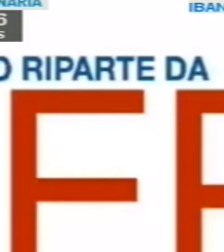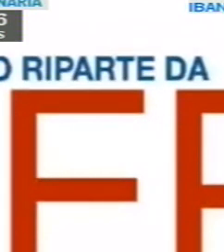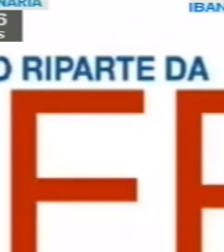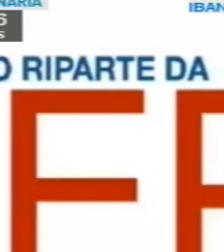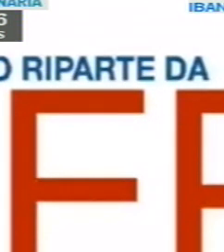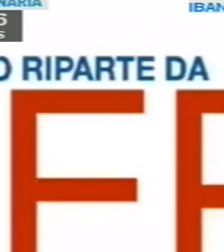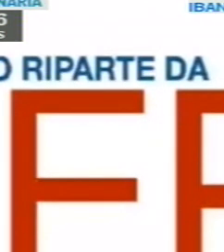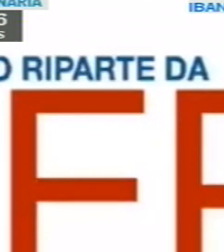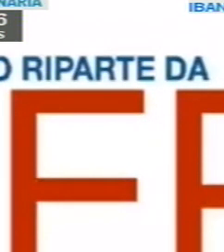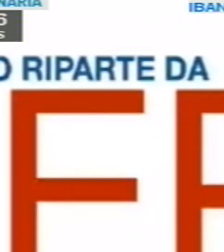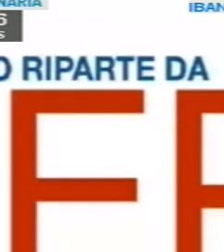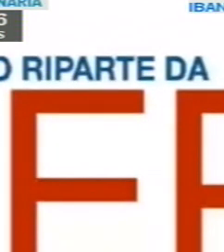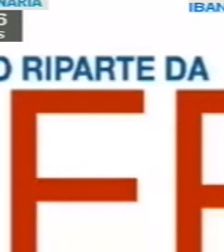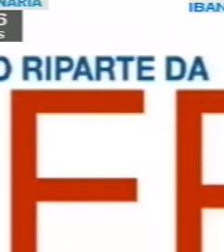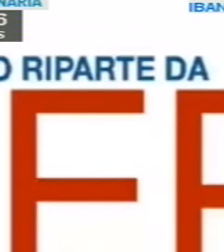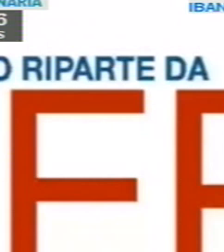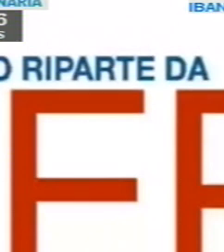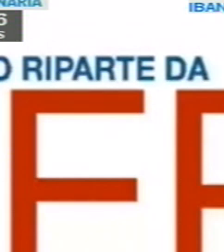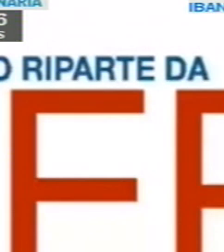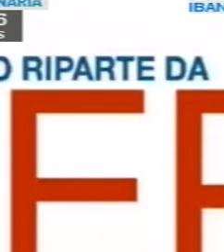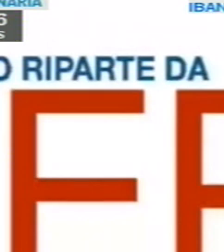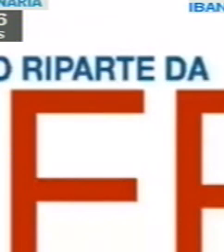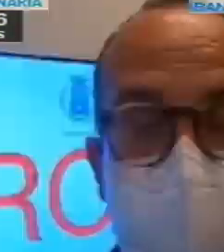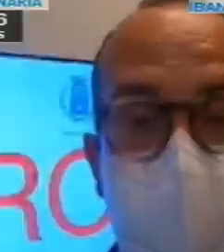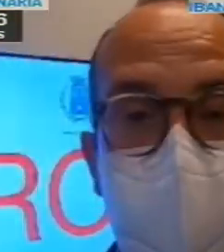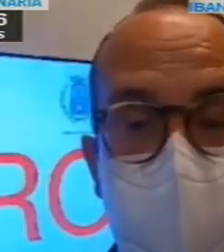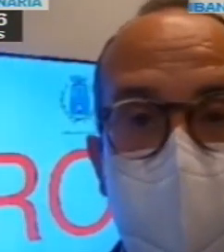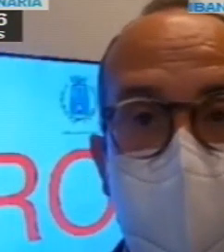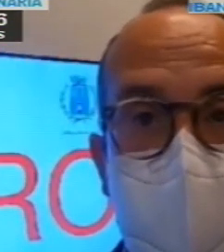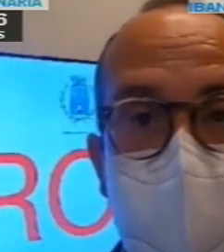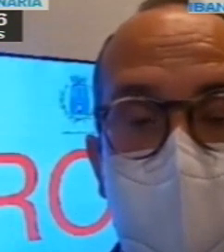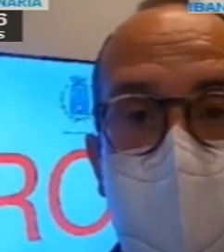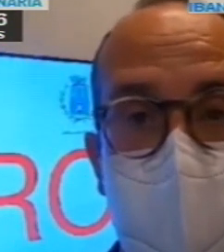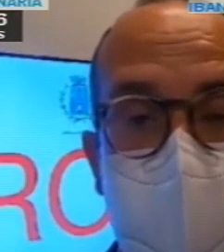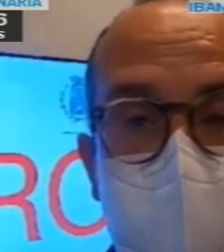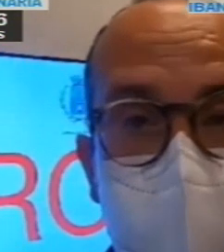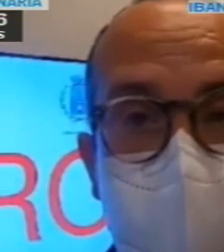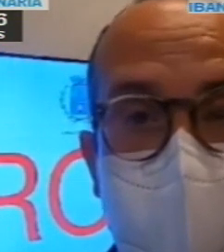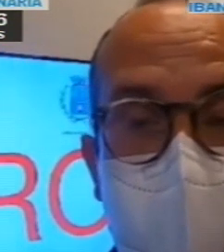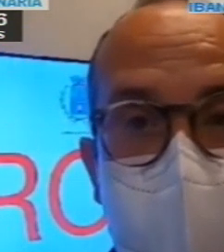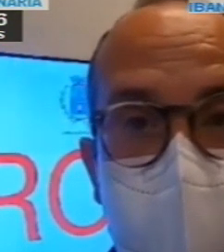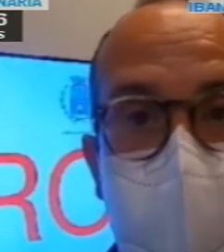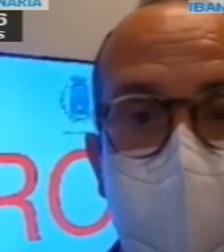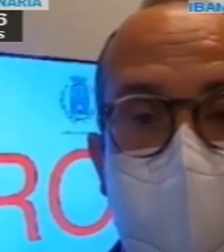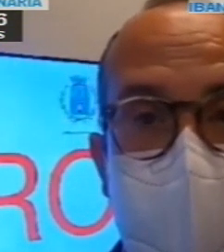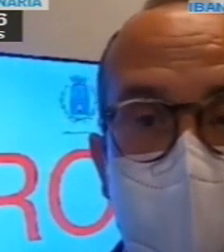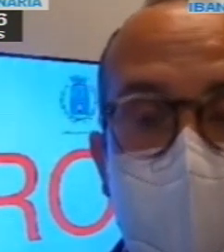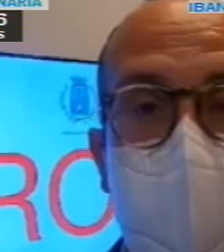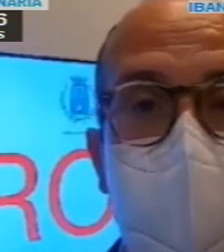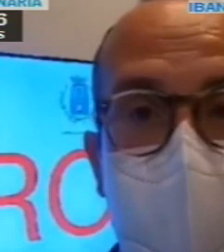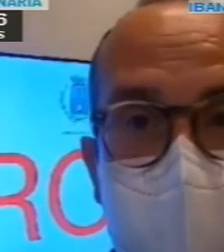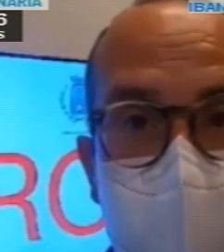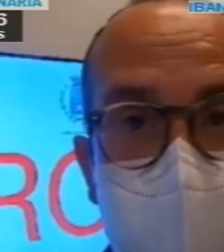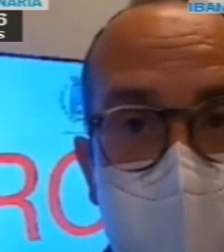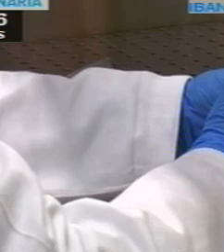avuto conferma che tutti i nostri concittadini sono guariti. In questo momento nessun caso di Mestrino